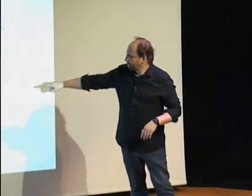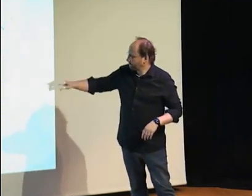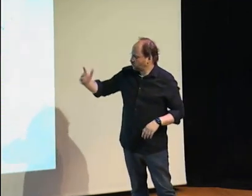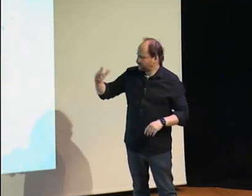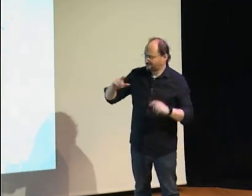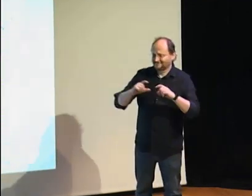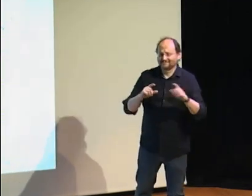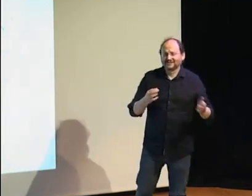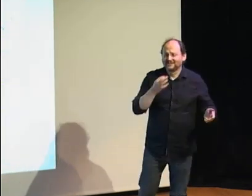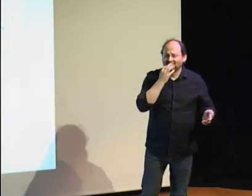ou moins dans la société.